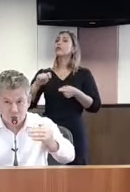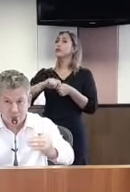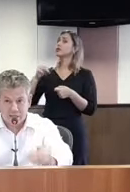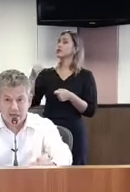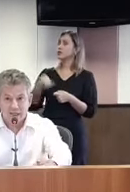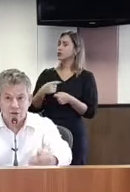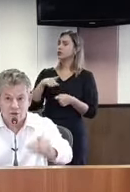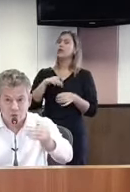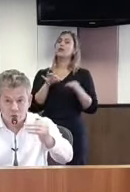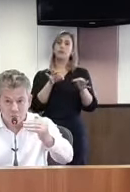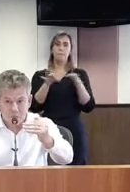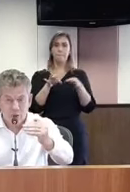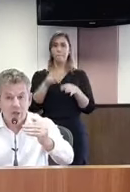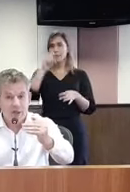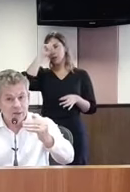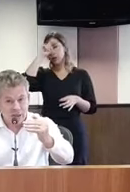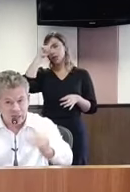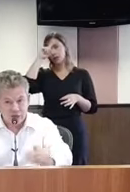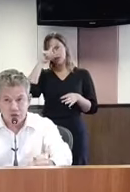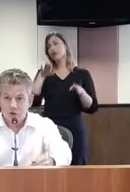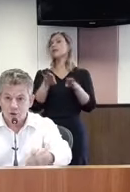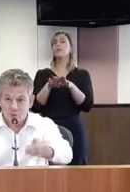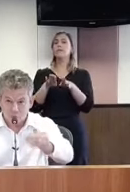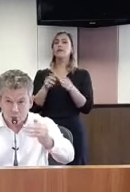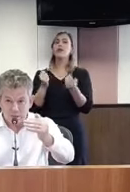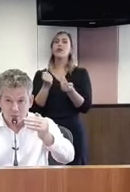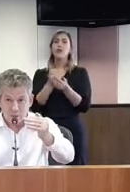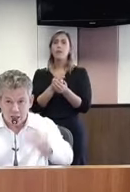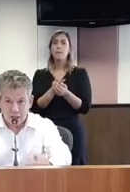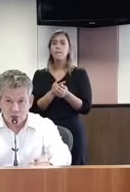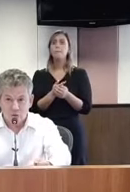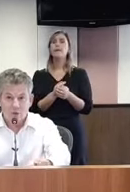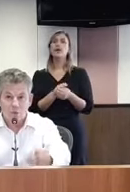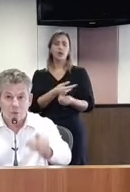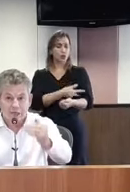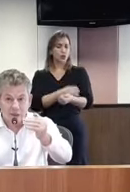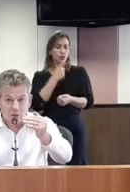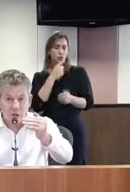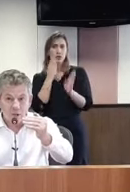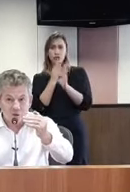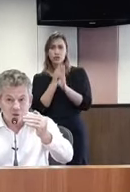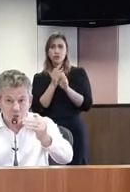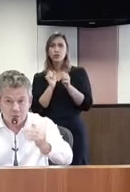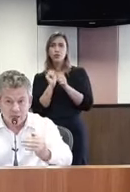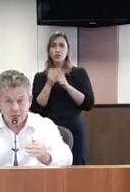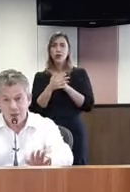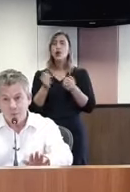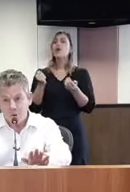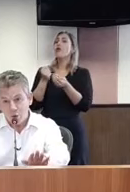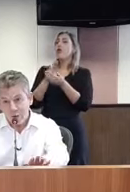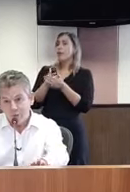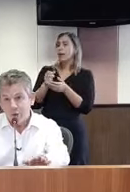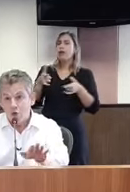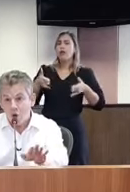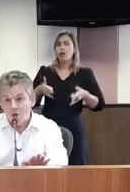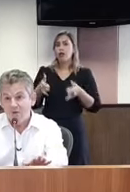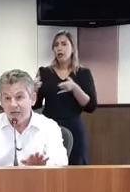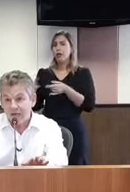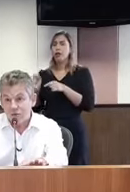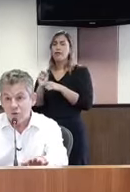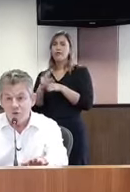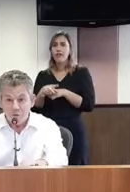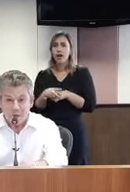preparando hospitais, nós estamos comprando testes, nós estamos aumentando leitos, nós estamos contratando profissionais. Por enquanto, temos